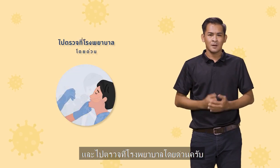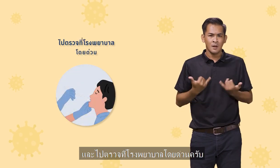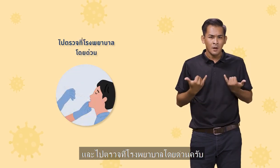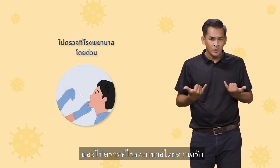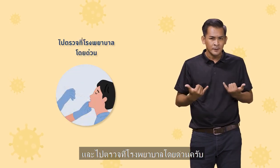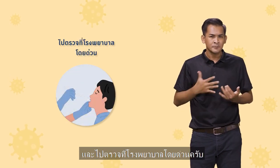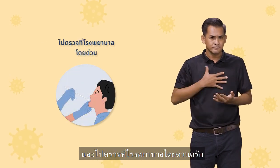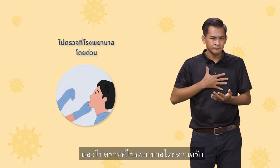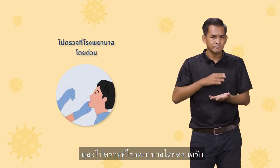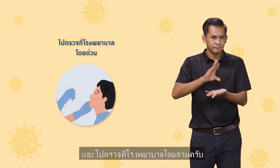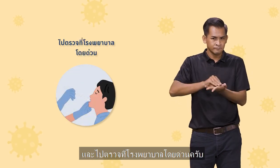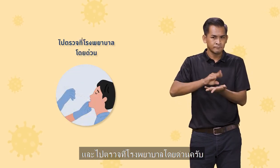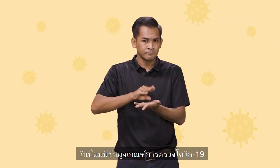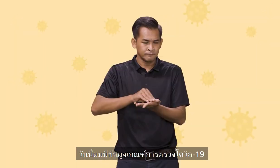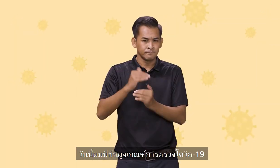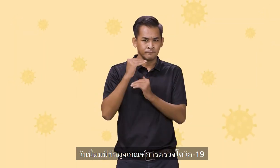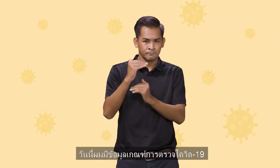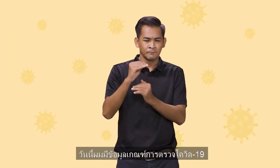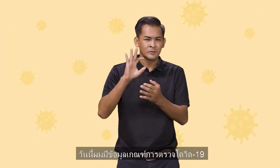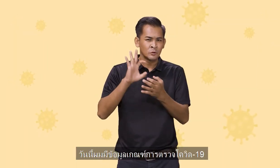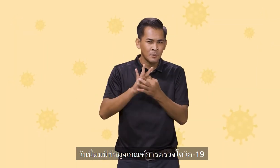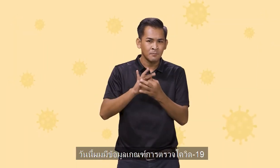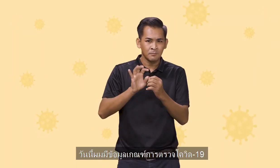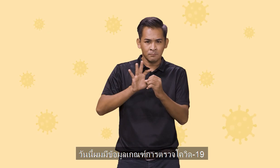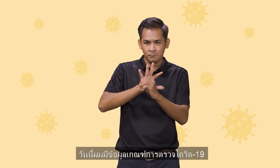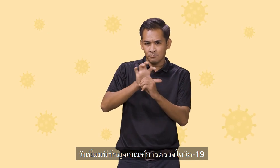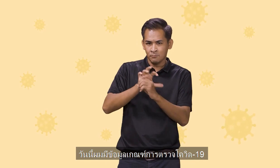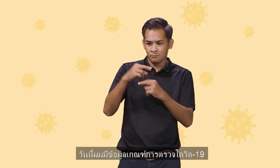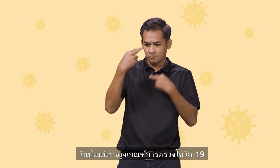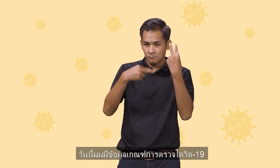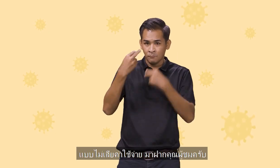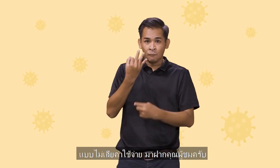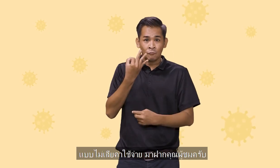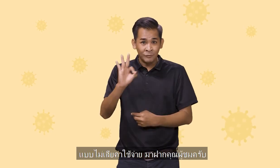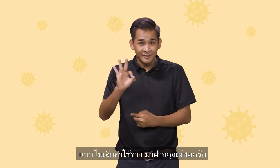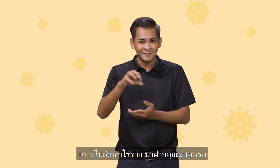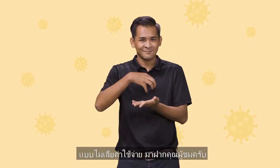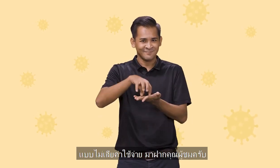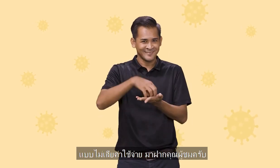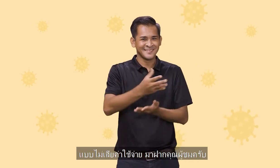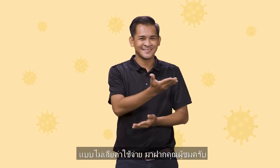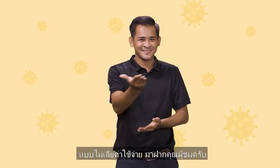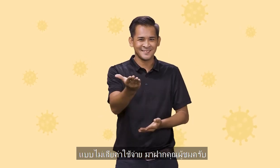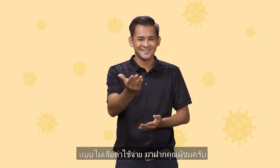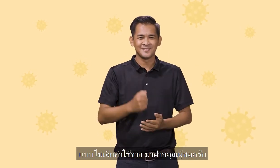จที่โรงพยาบาลโดยด่วนครับวันนี้ผมมีข้อมูลเกณฑ์การตรวจโควิด-19 แบบไม่เสียค่าใช้จ่ายมาฝากคุณผู้ชม